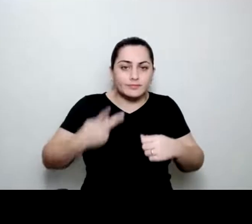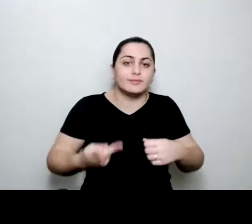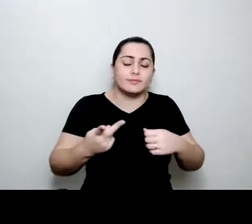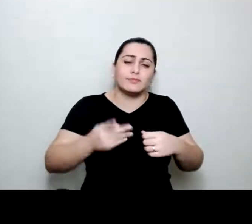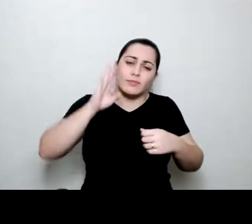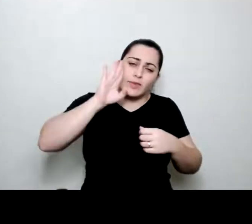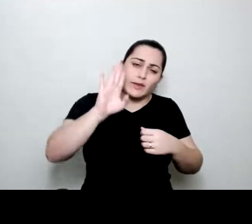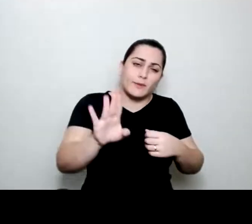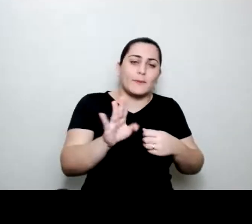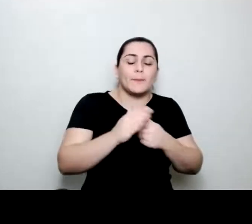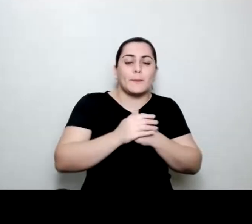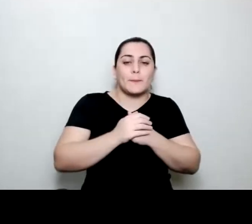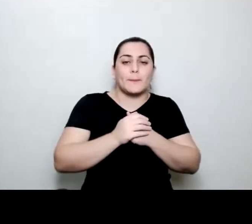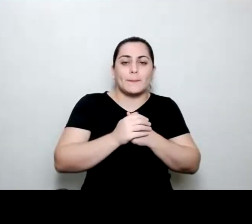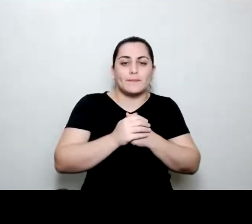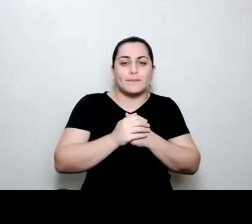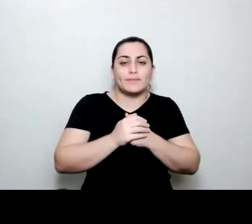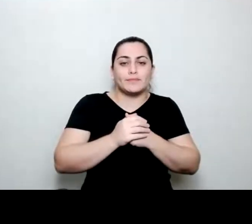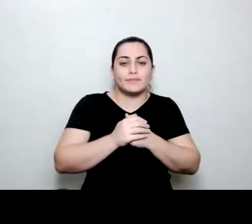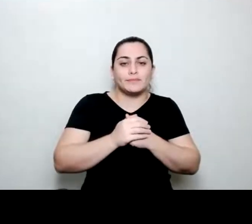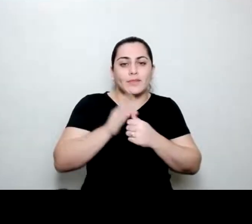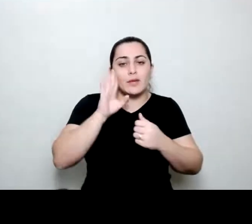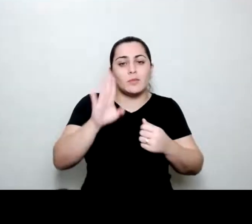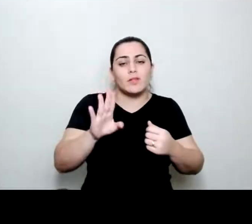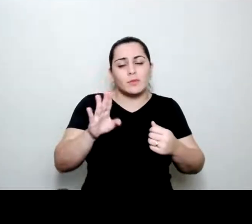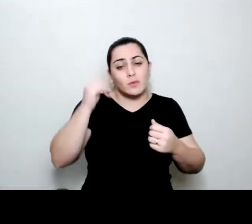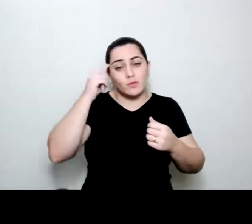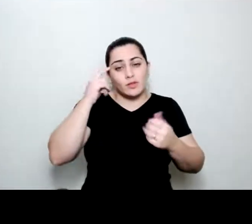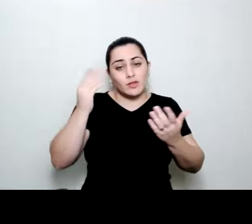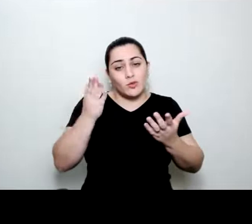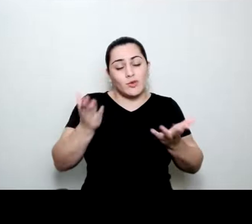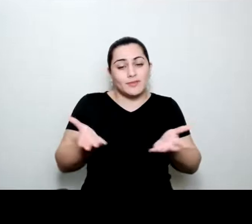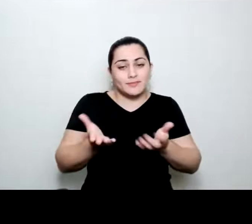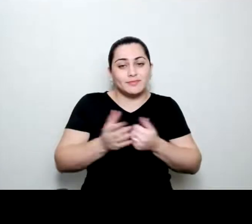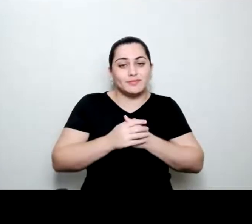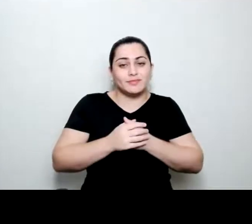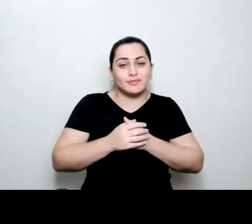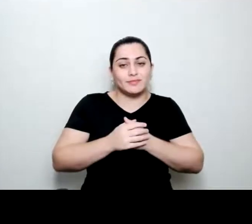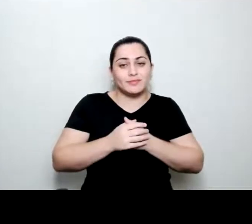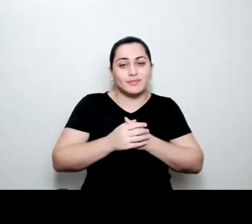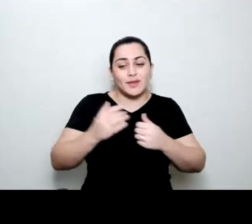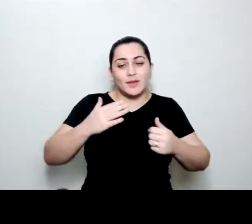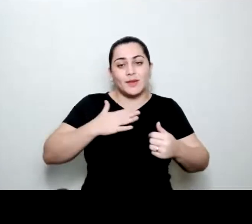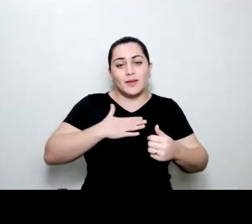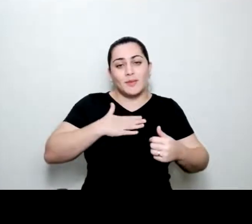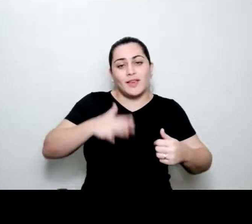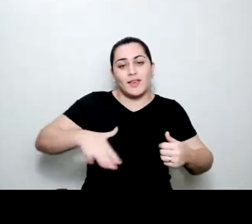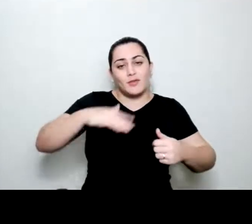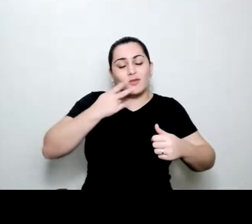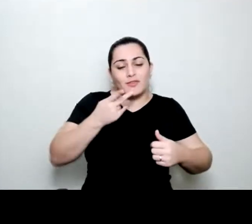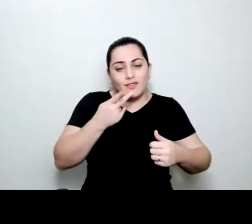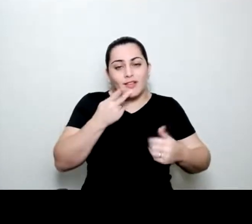principalmente considerando o objeto da que me coube falar aqui, que é